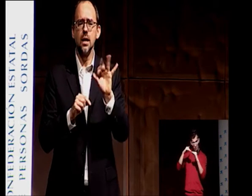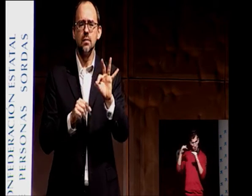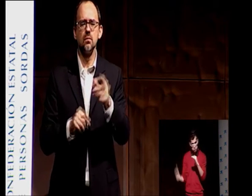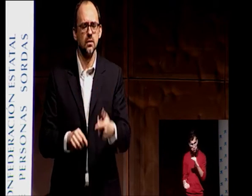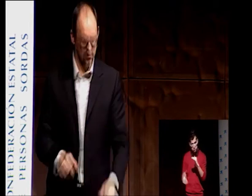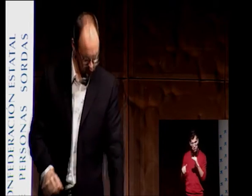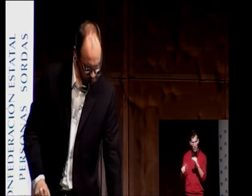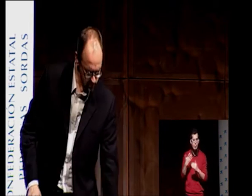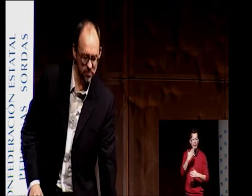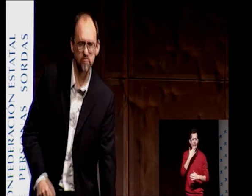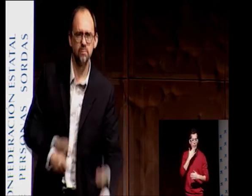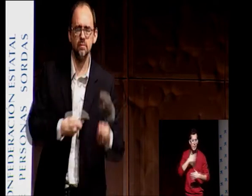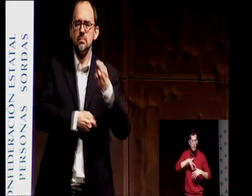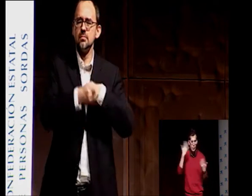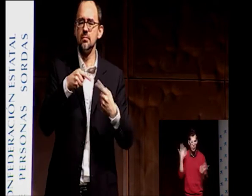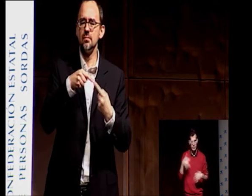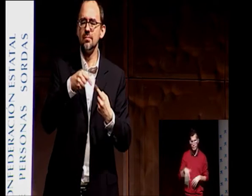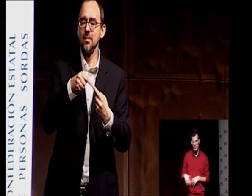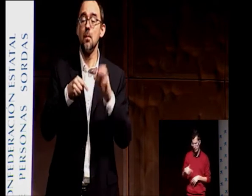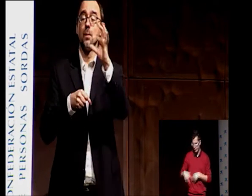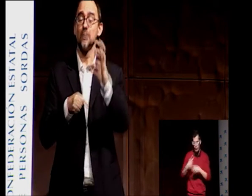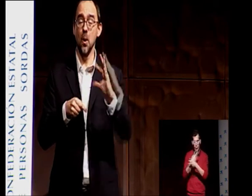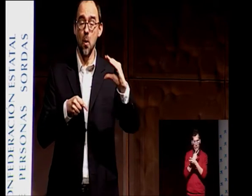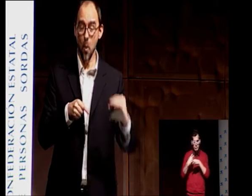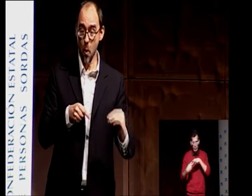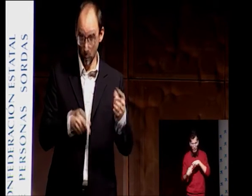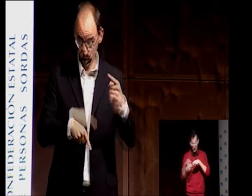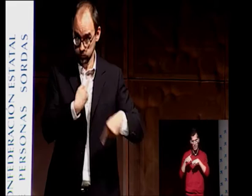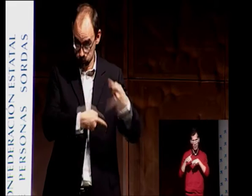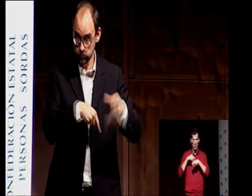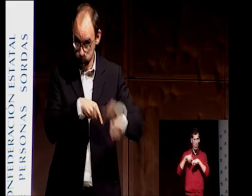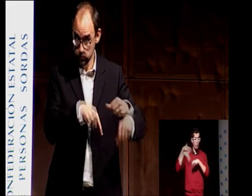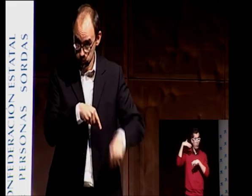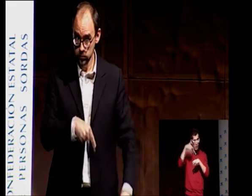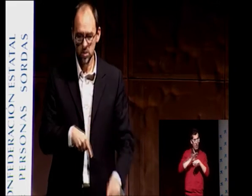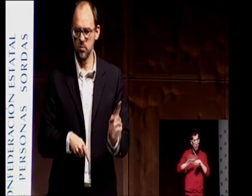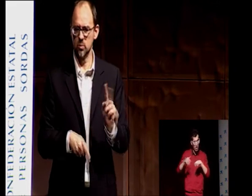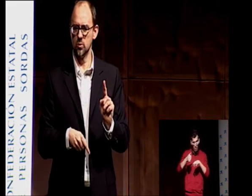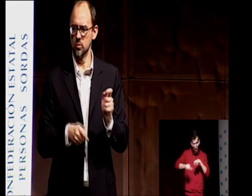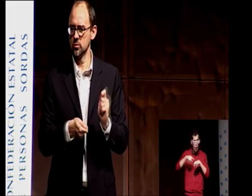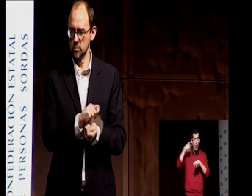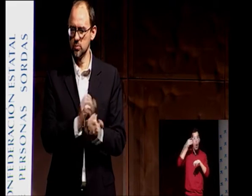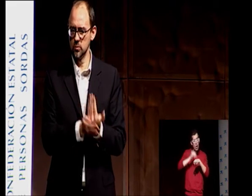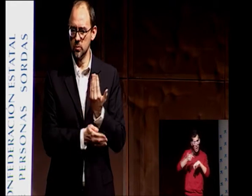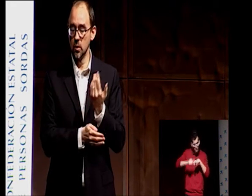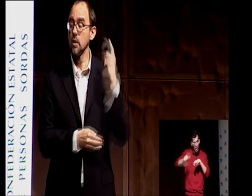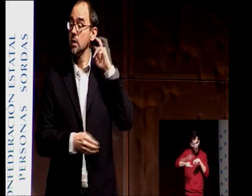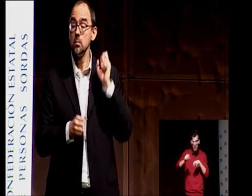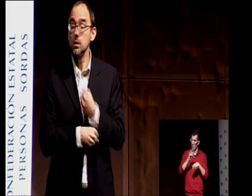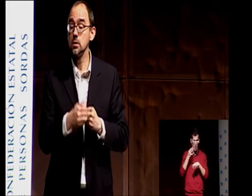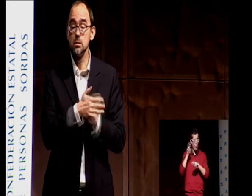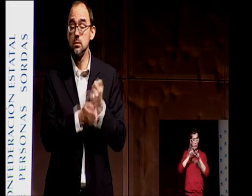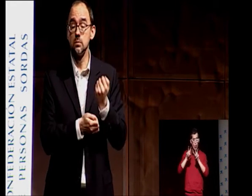totalmente fluida como la tienen dos personas oyentes que aprenden que que dominan Su